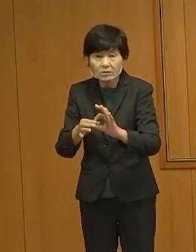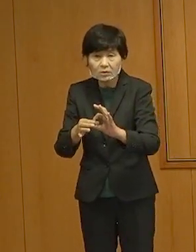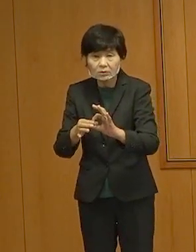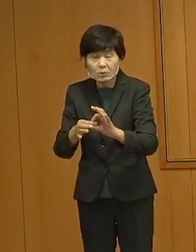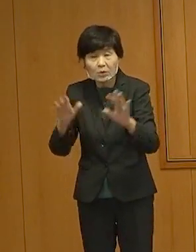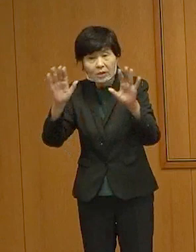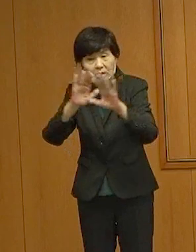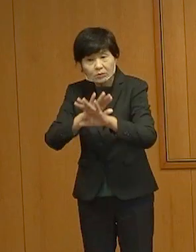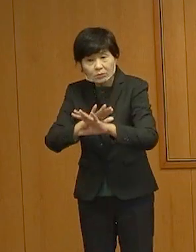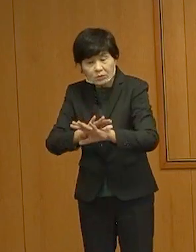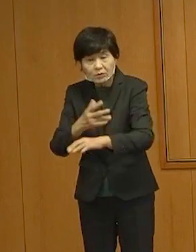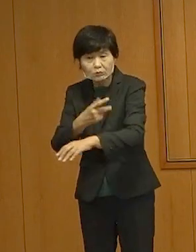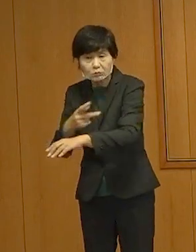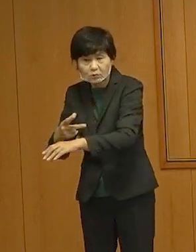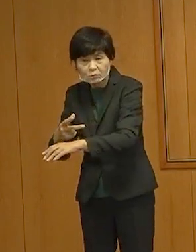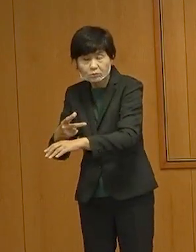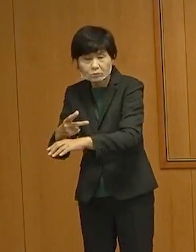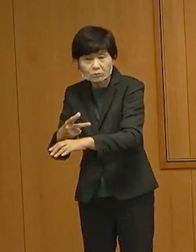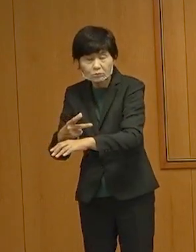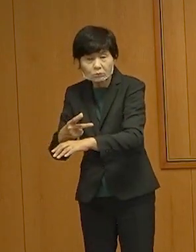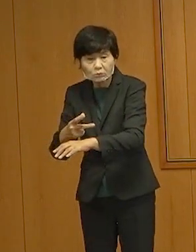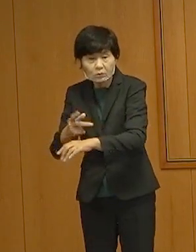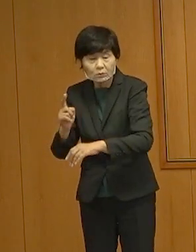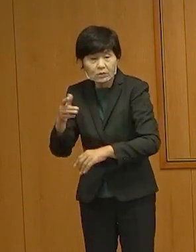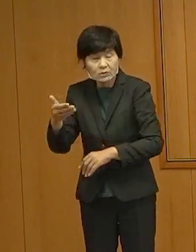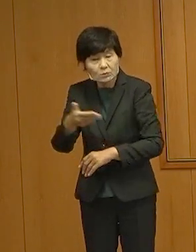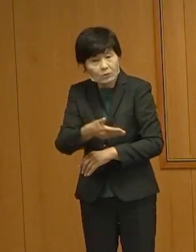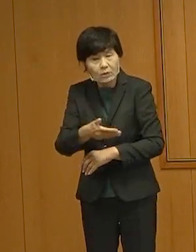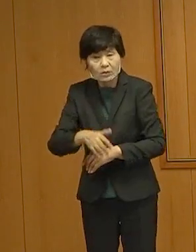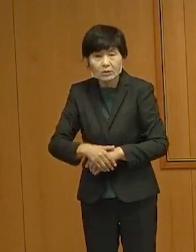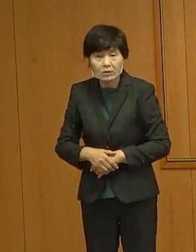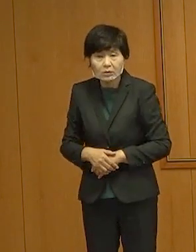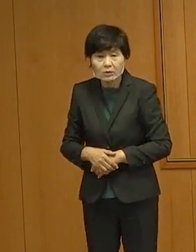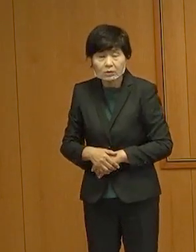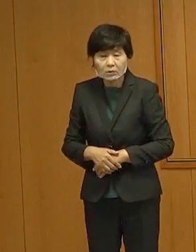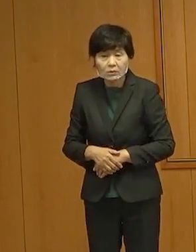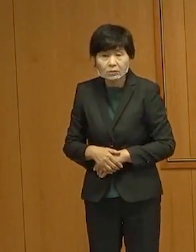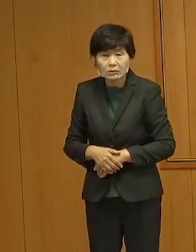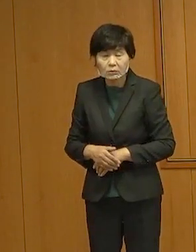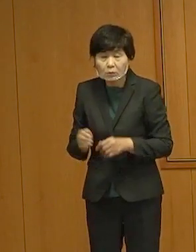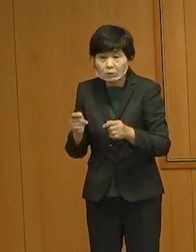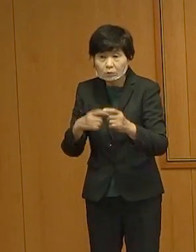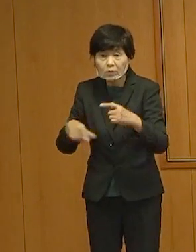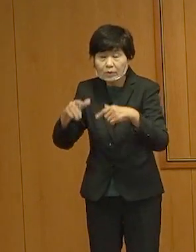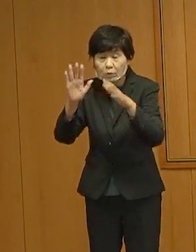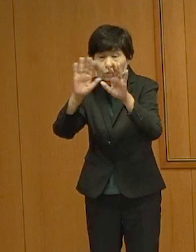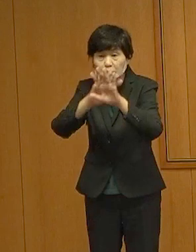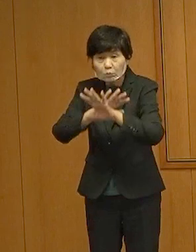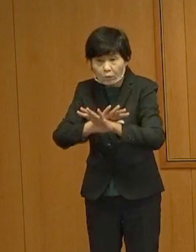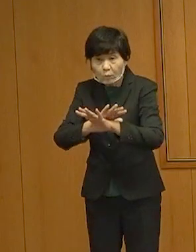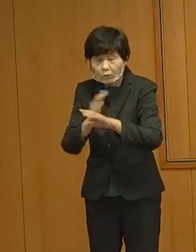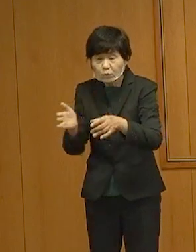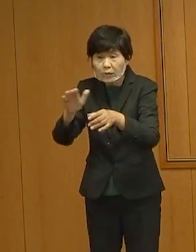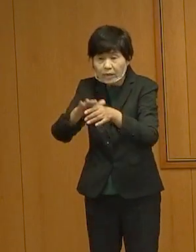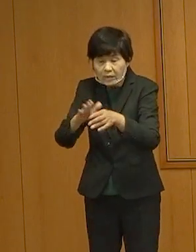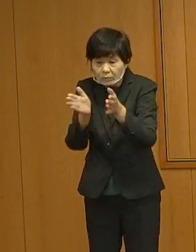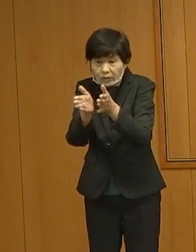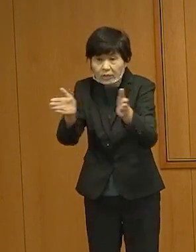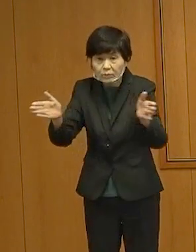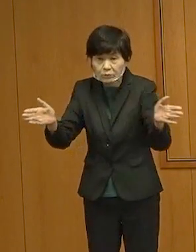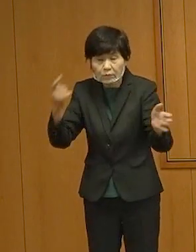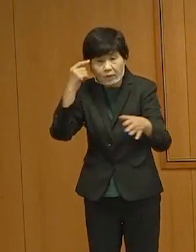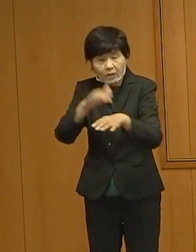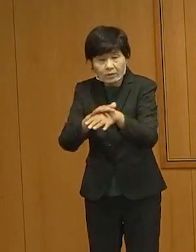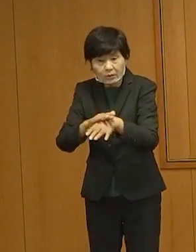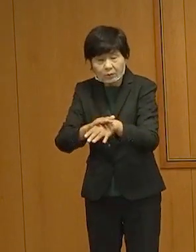後、例えば今ちょっとやっているのかどうかも含めて、そこを拡充していくとかいう考えがあるのかというところはいかがで